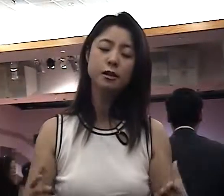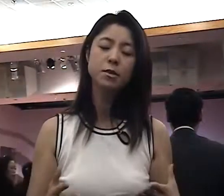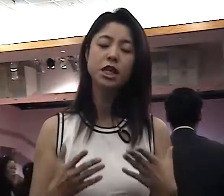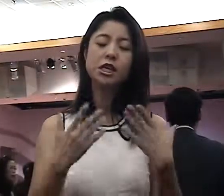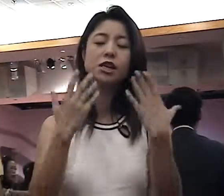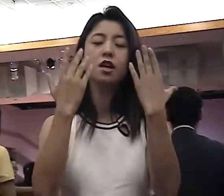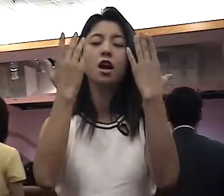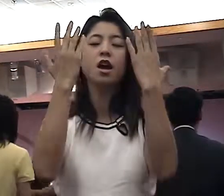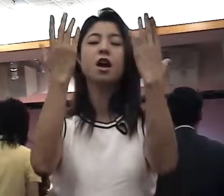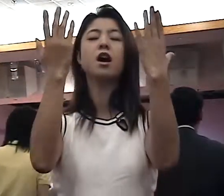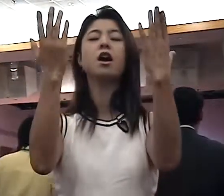드립니다